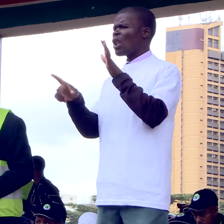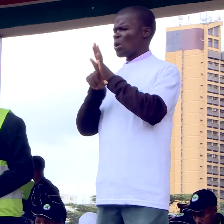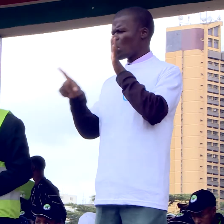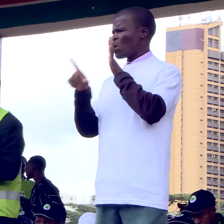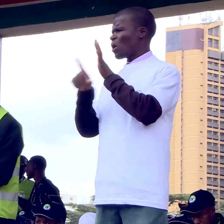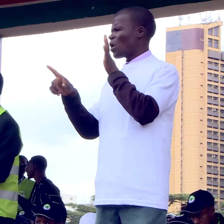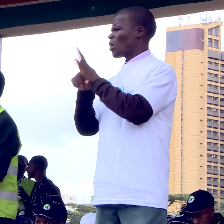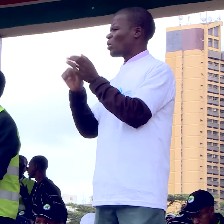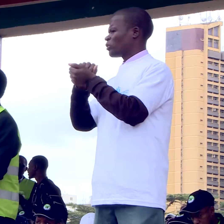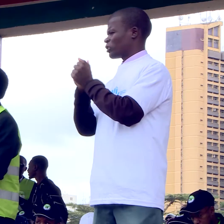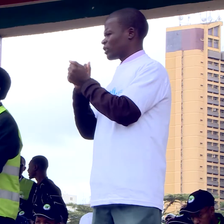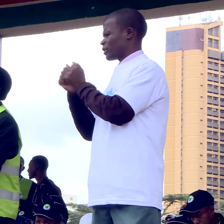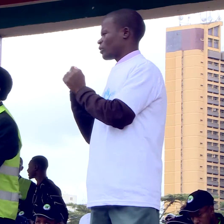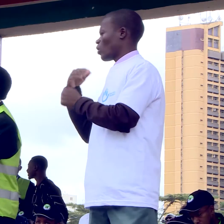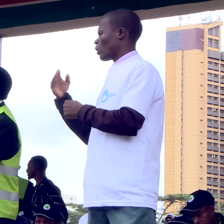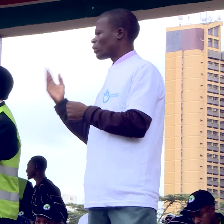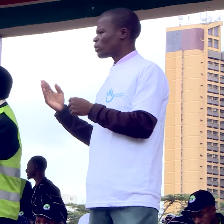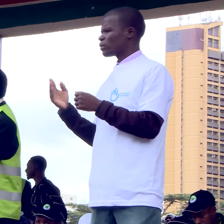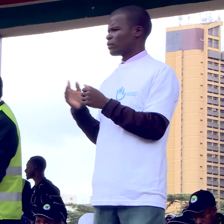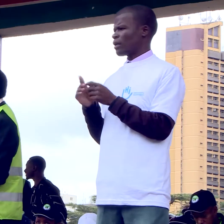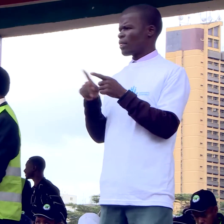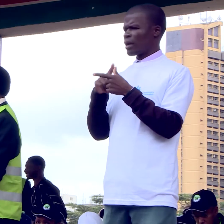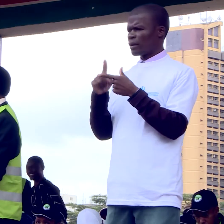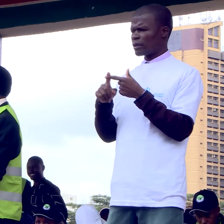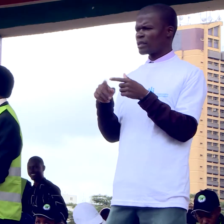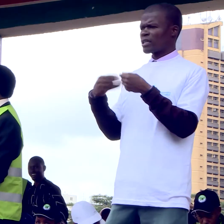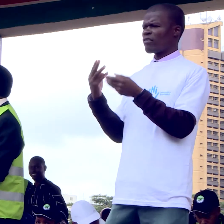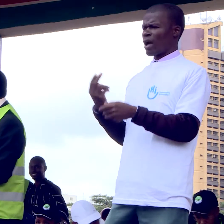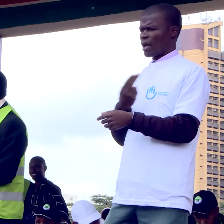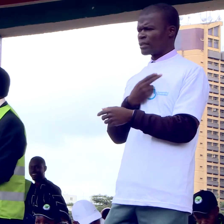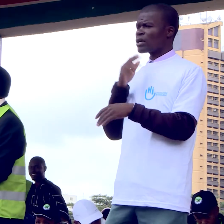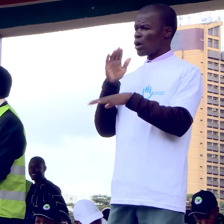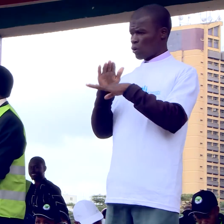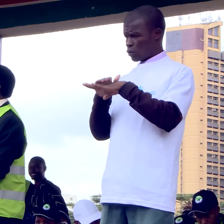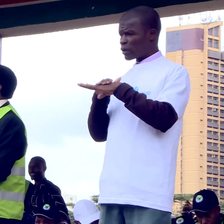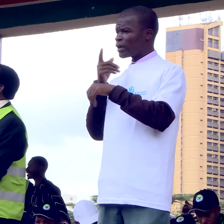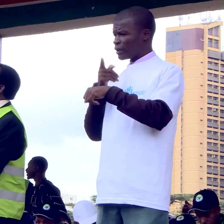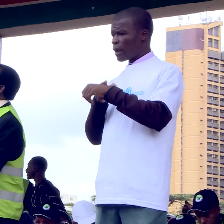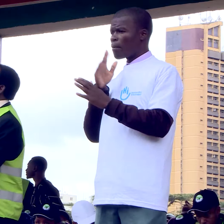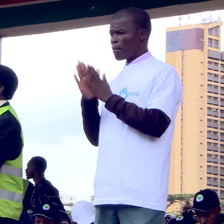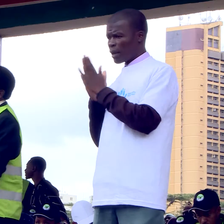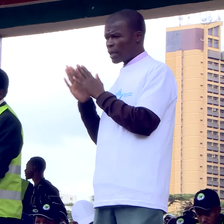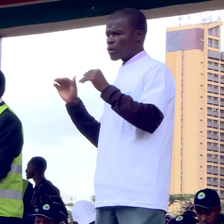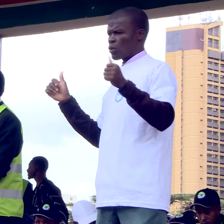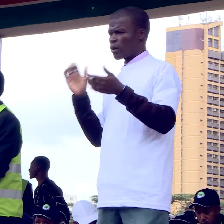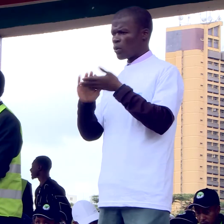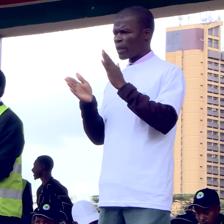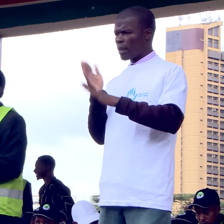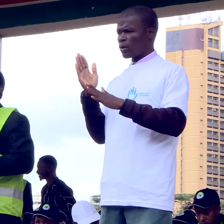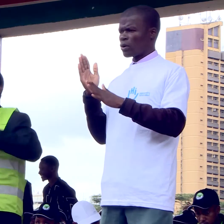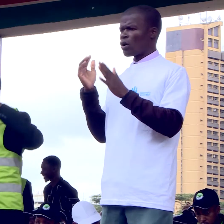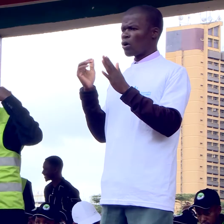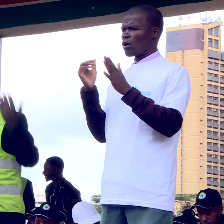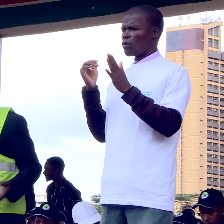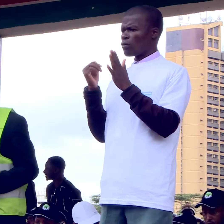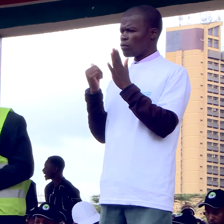sheria. Na hivyo itatufa mwafaka kamili ya kujipanga bila kuwa na matatizo mengi.